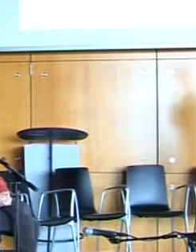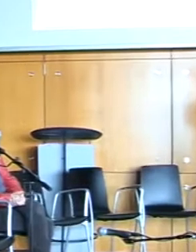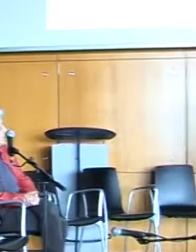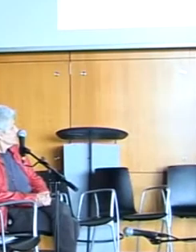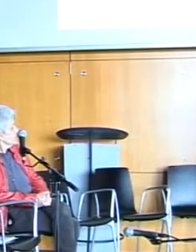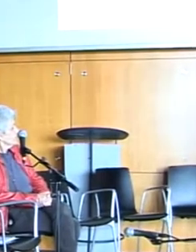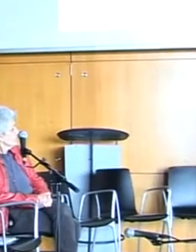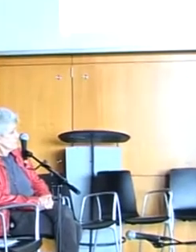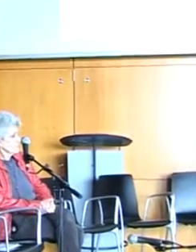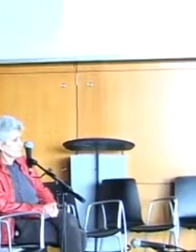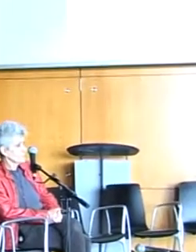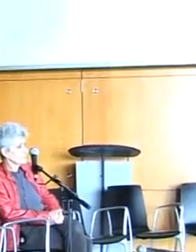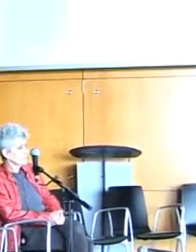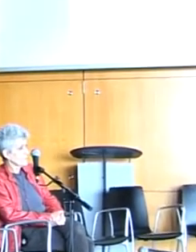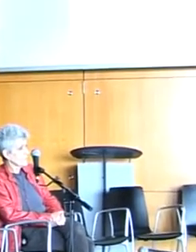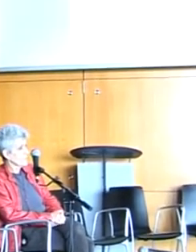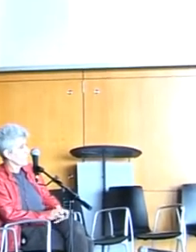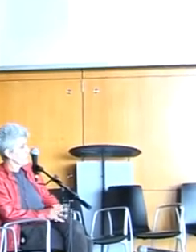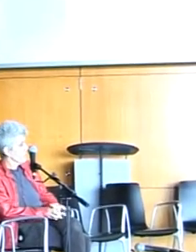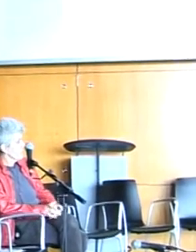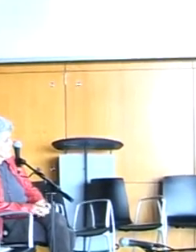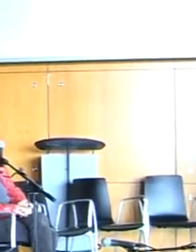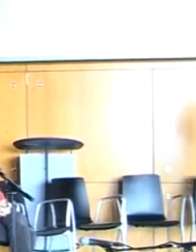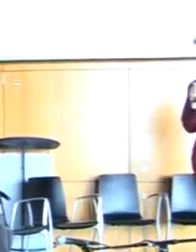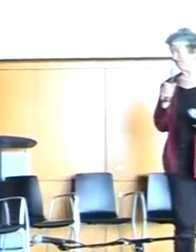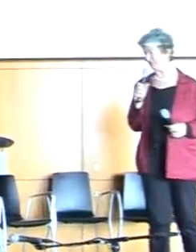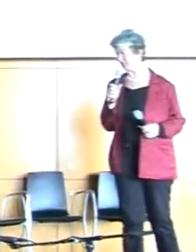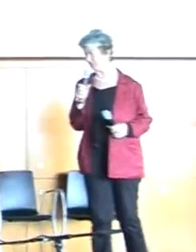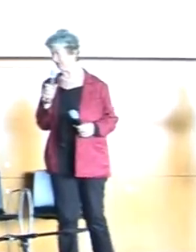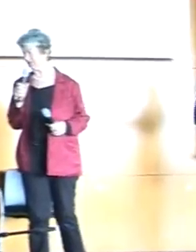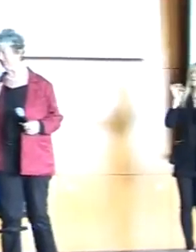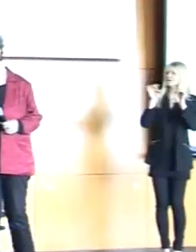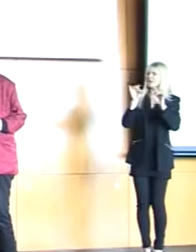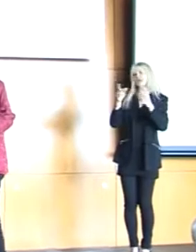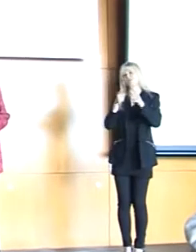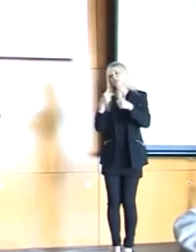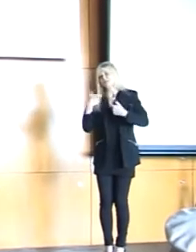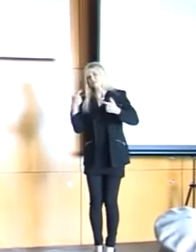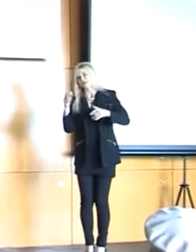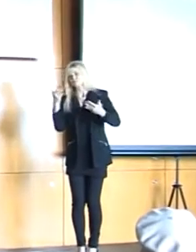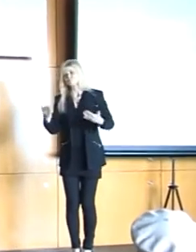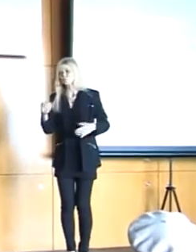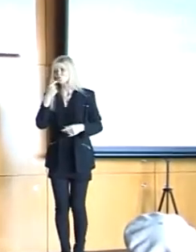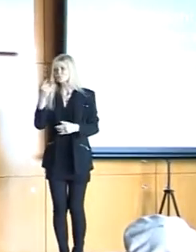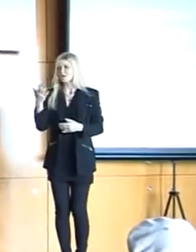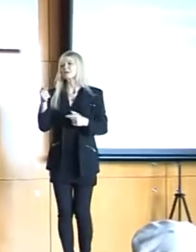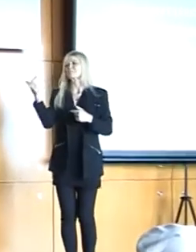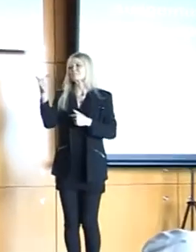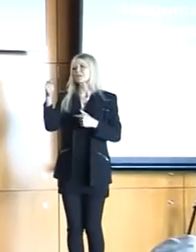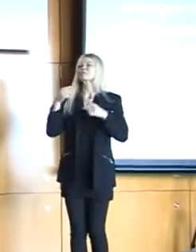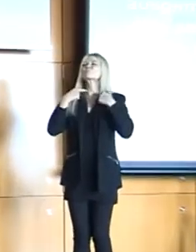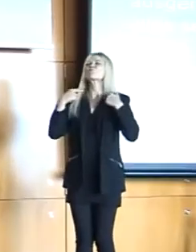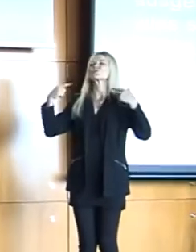von den beiden, also Lehrern, wenn man so sagen darf, ja, Professoren,